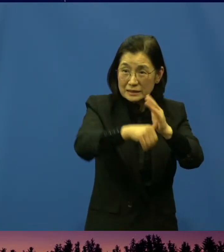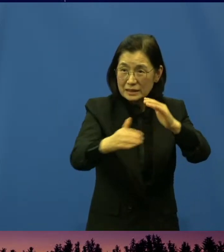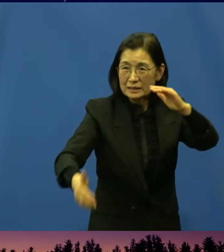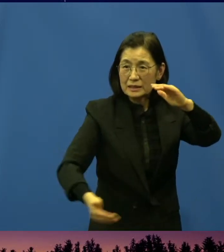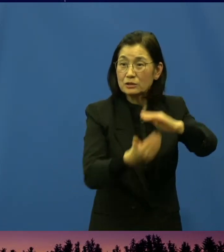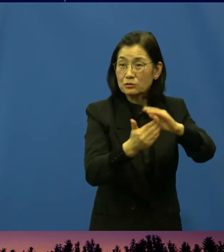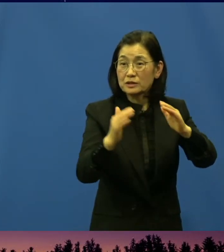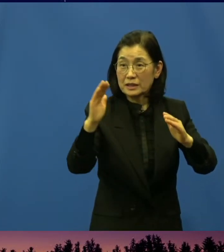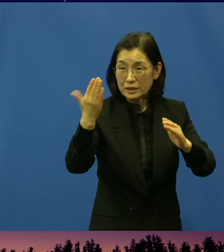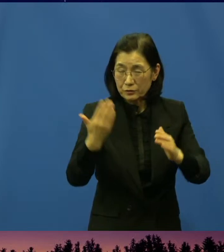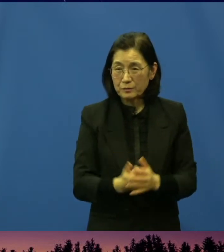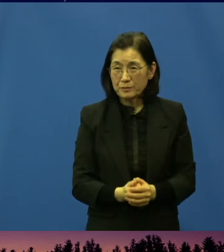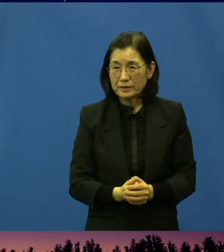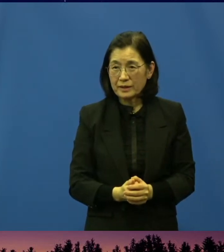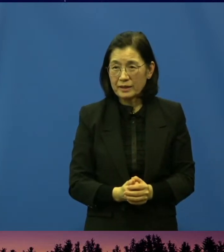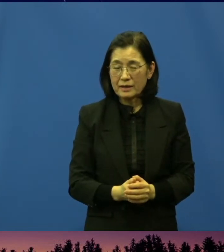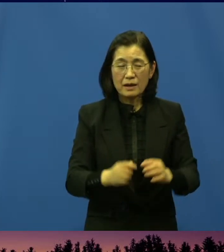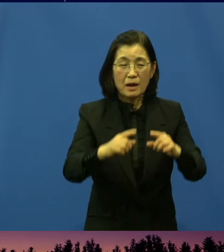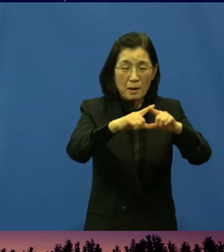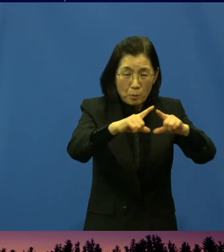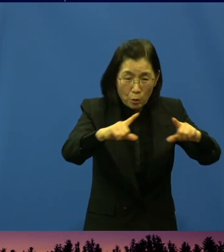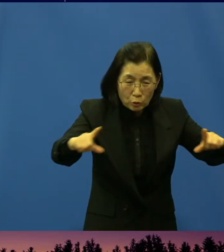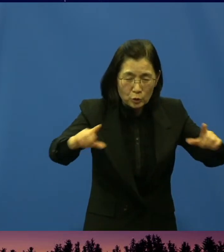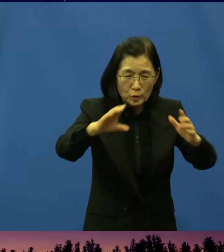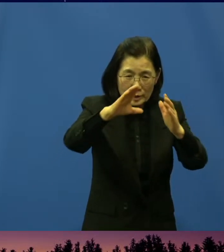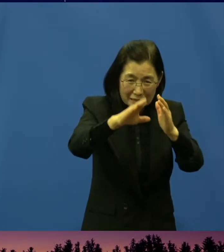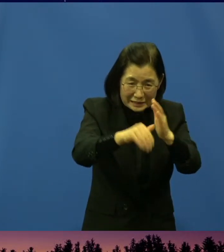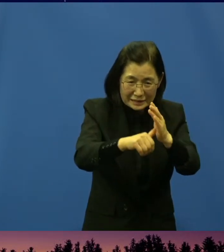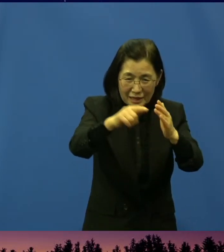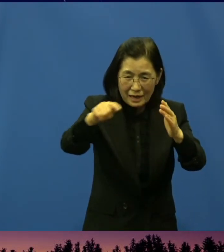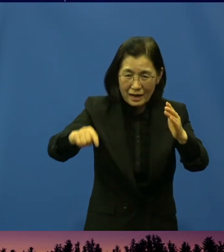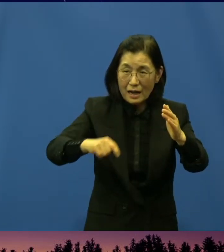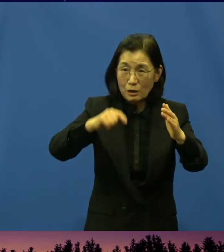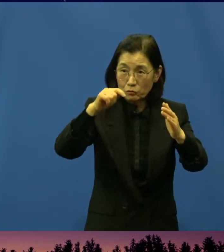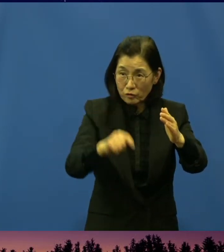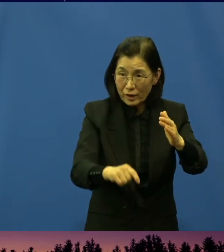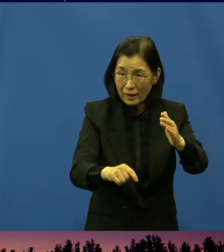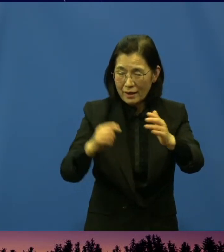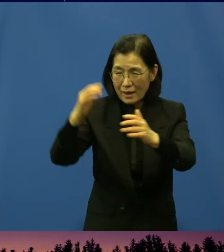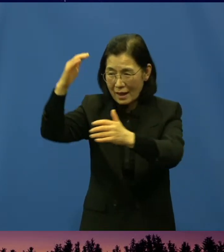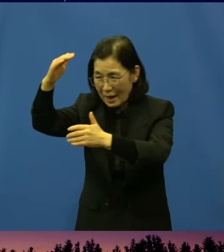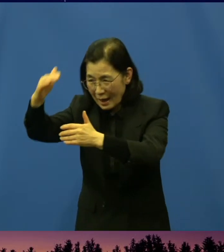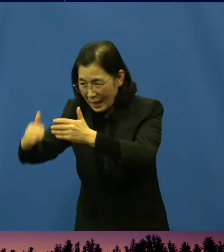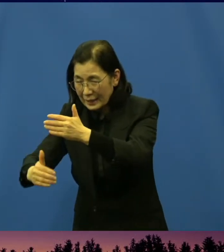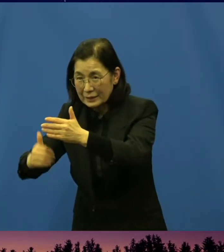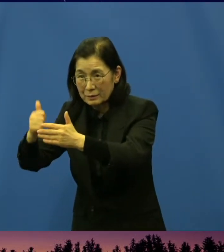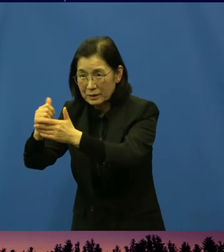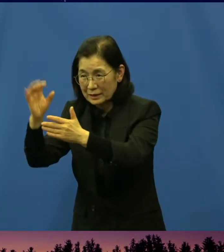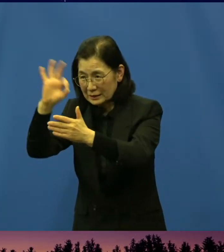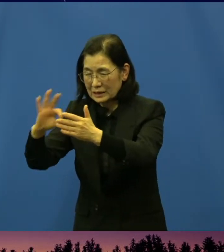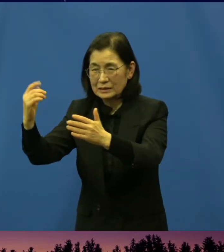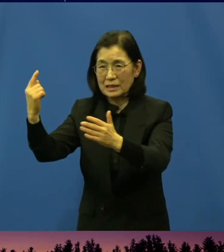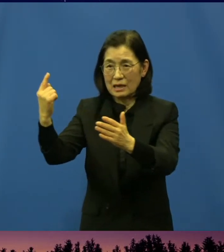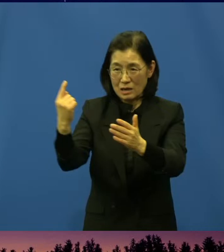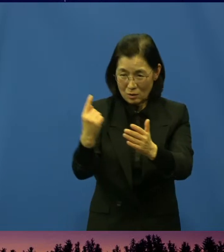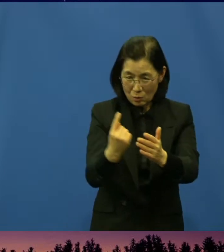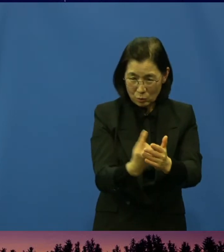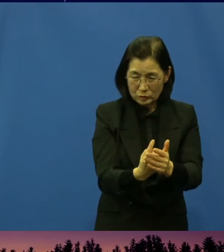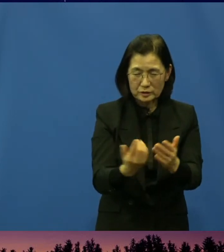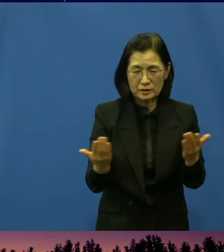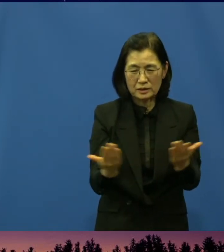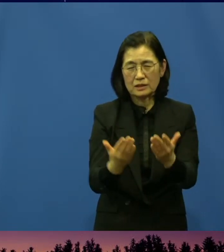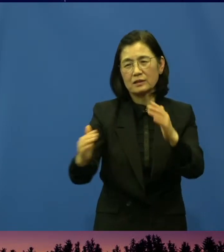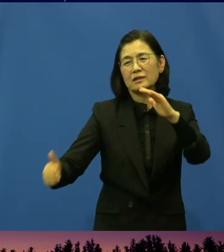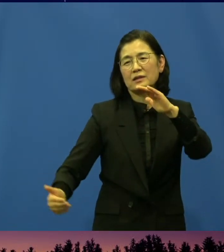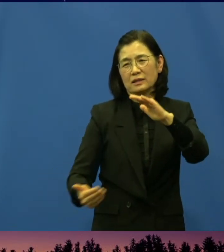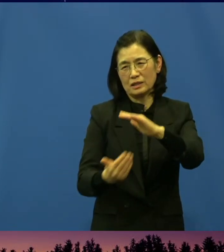아니고 크로노스라는 일상의 삶 속에서 어느 순간에 하나님이 개입하신다는 거예요. 그럼 누구에게 그런 개입해요?